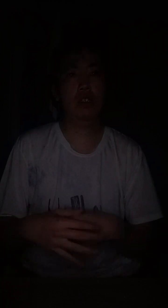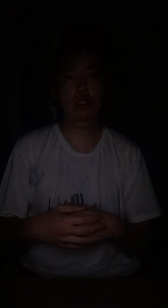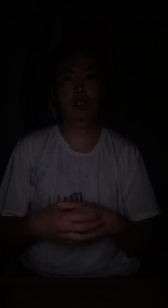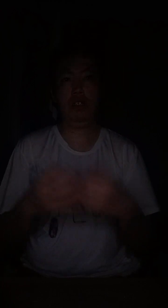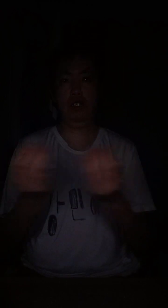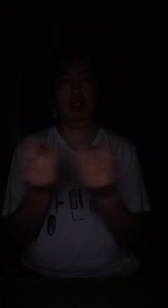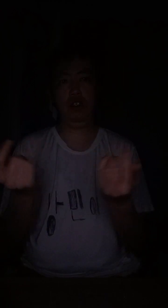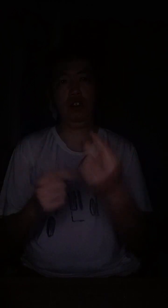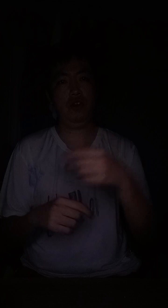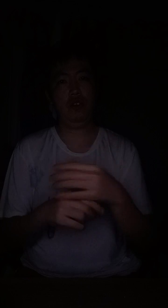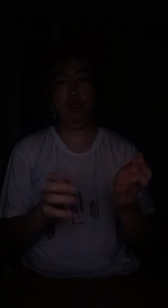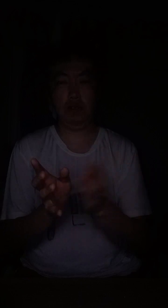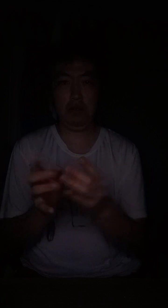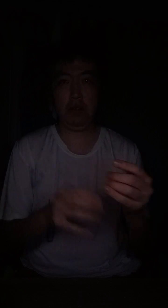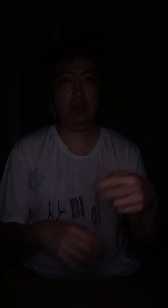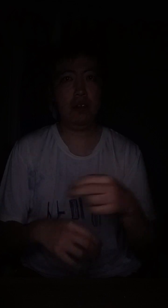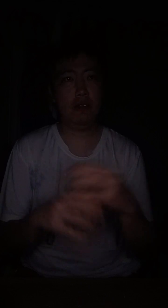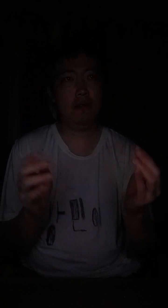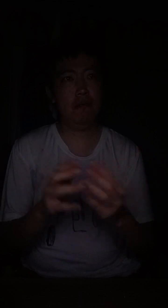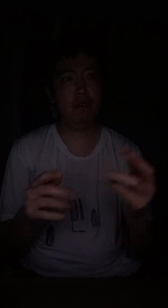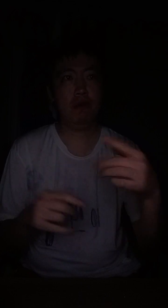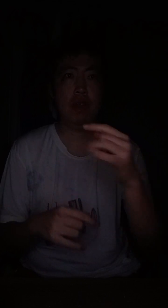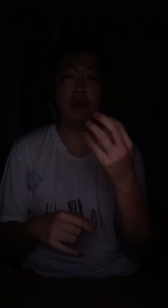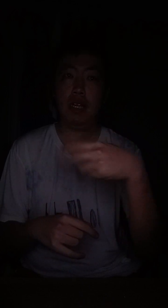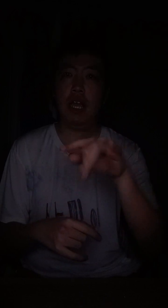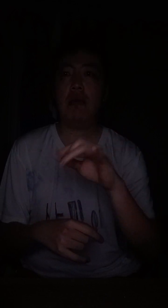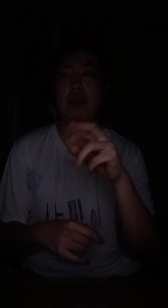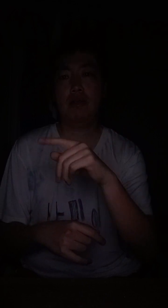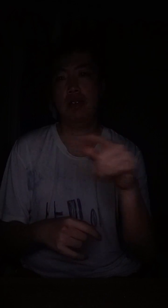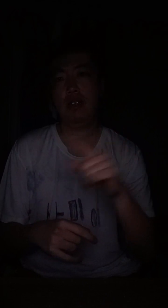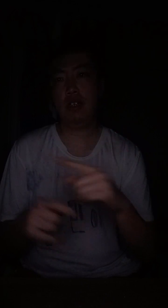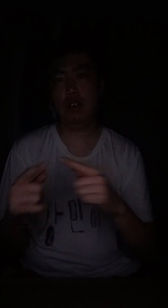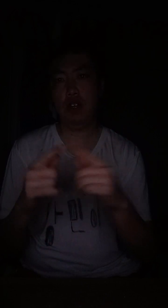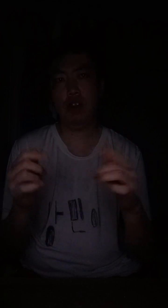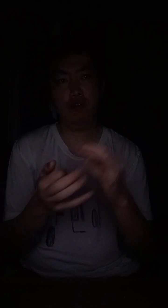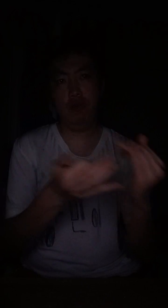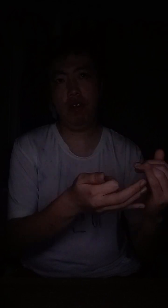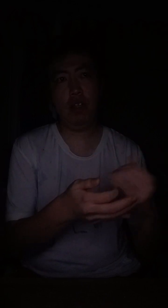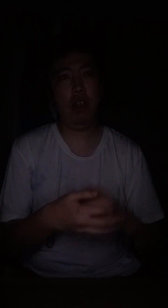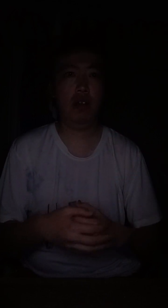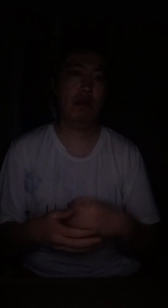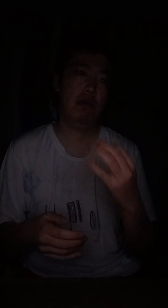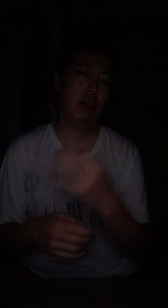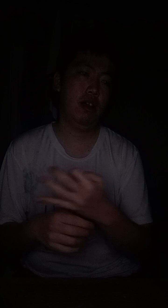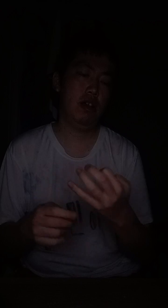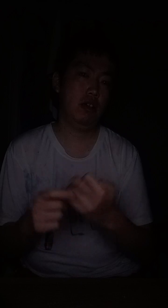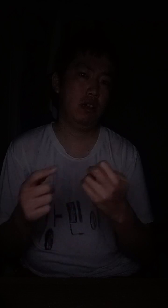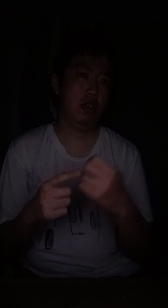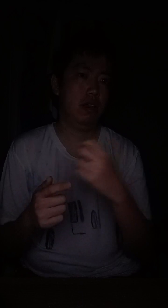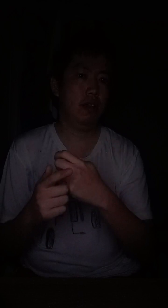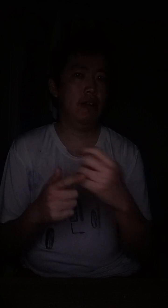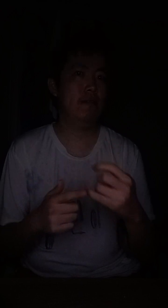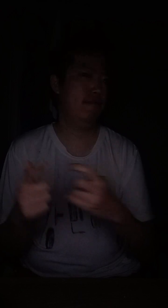이른바 파우치 대담으로 논란을 빚은 박장범 KBS 신임 사장이 취임했는데요. 사원들 반발에 취임식도 열지